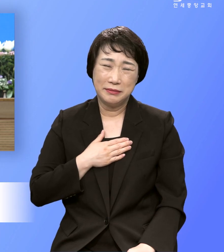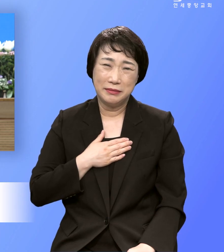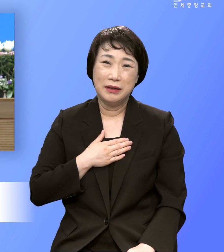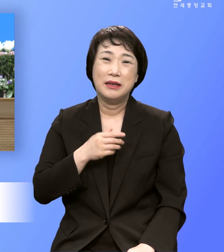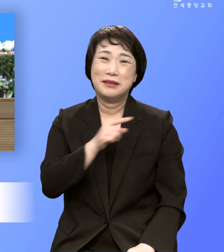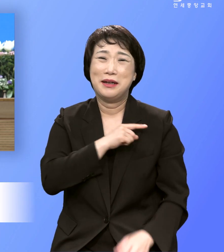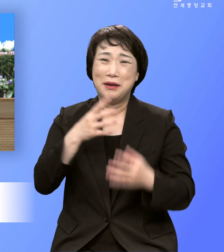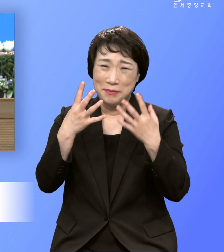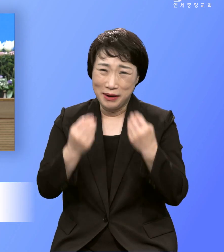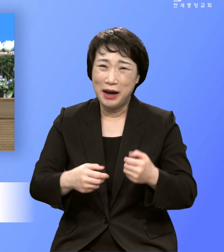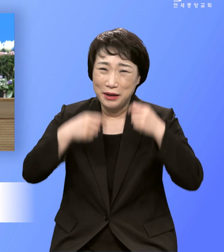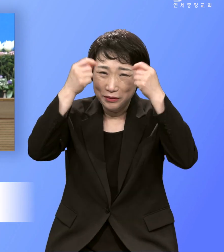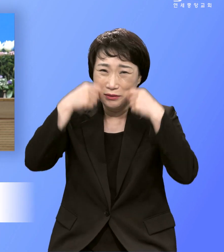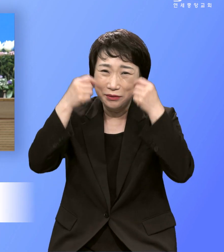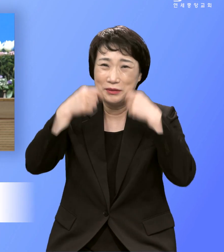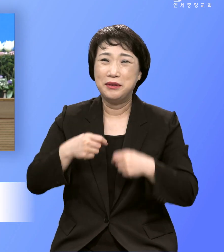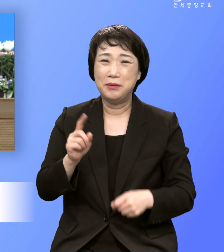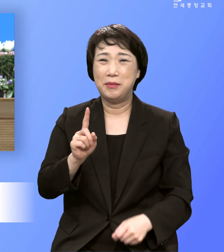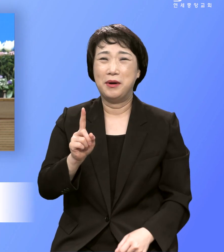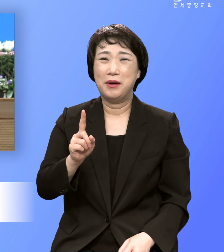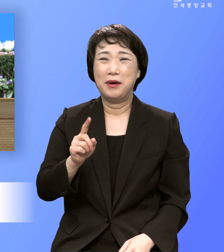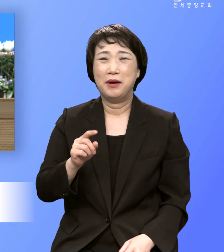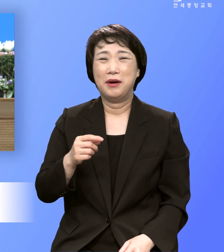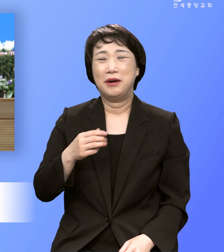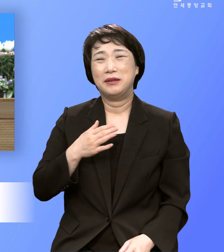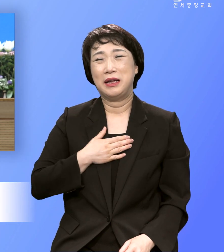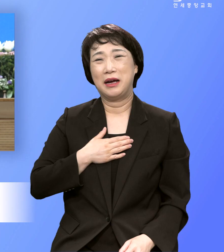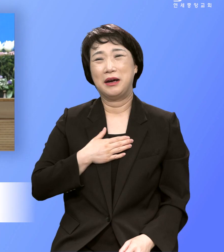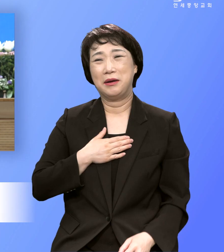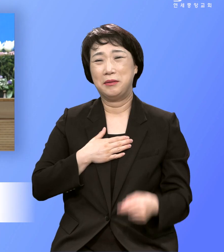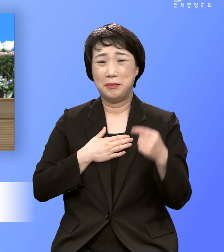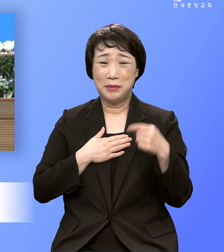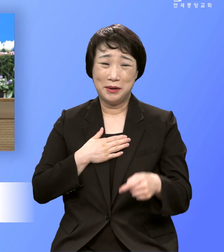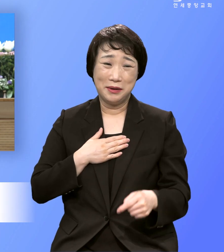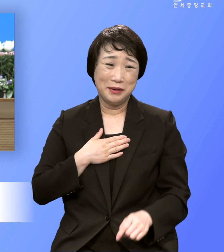가장 많이 내가 우는 대목이 어느 대목이냐?